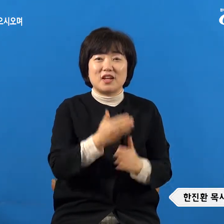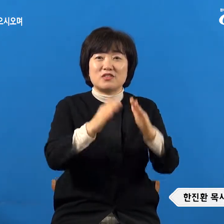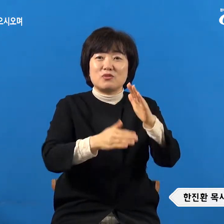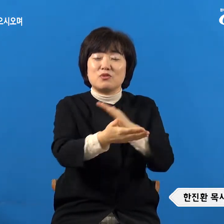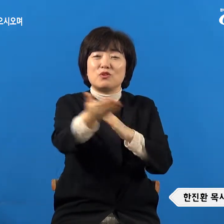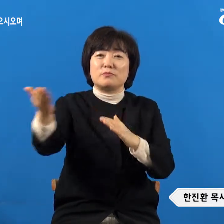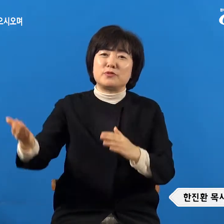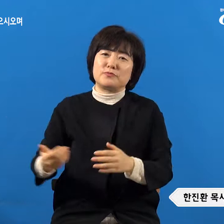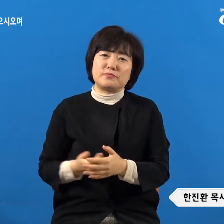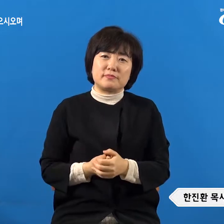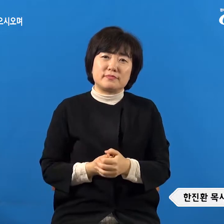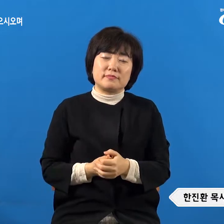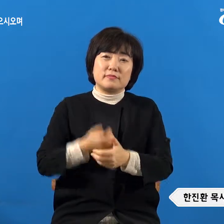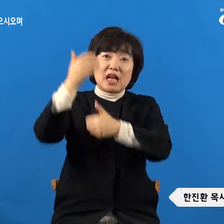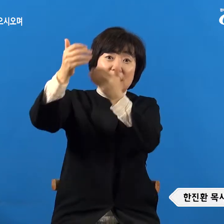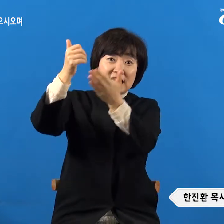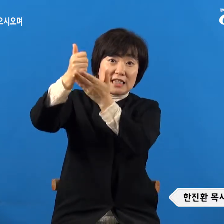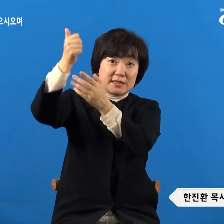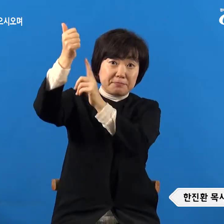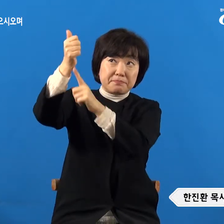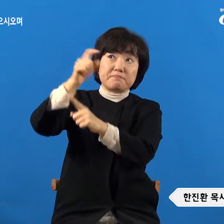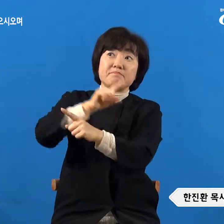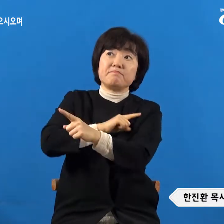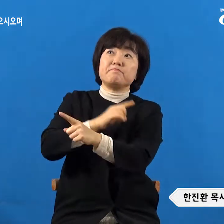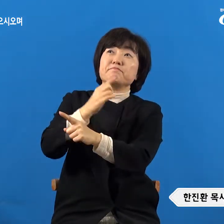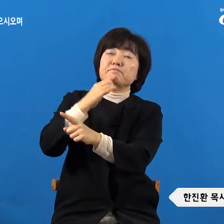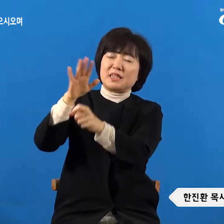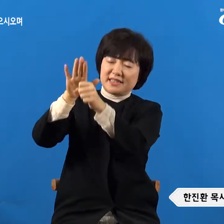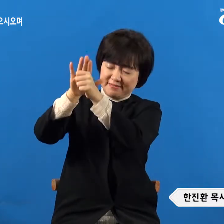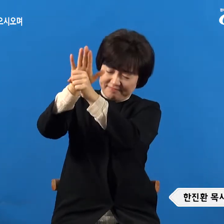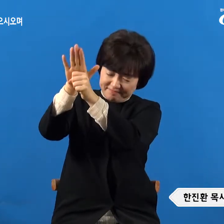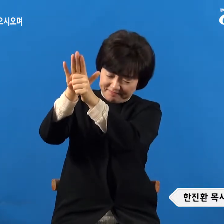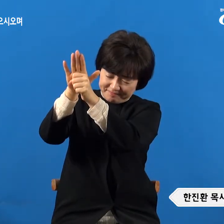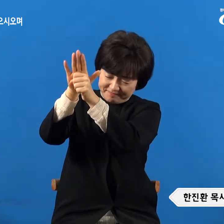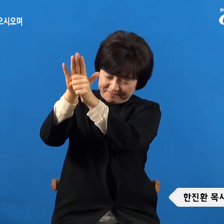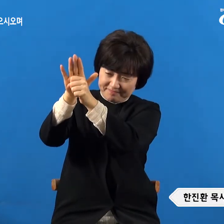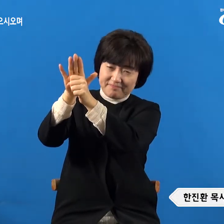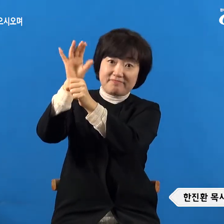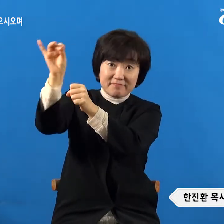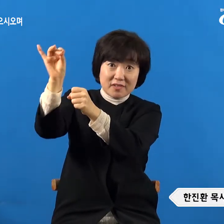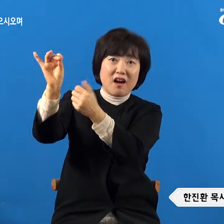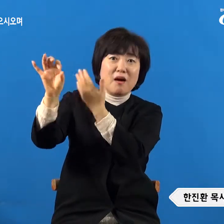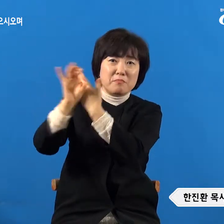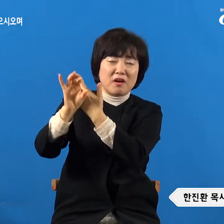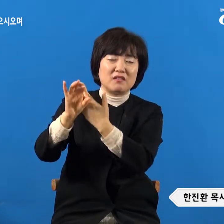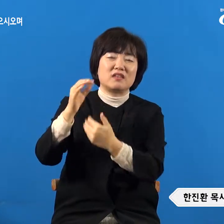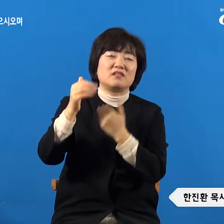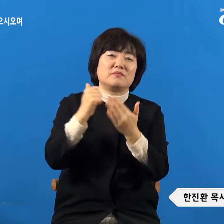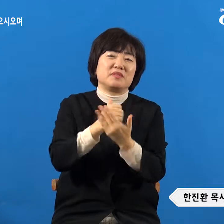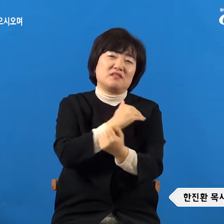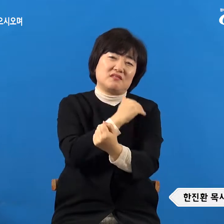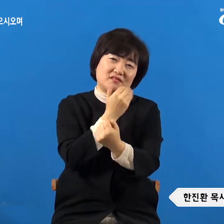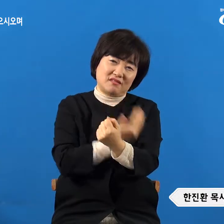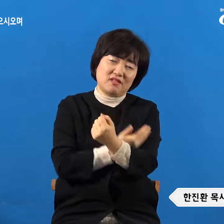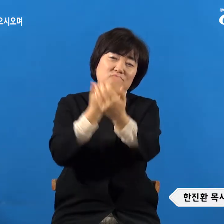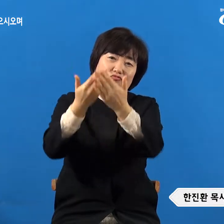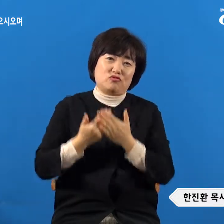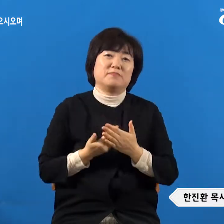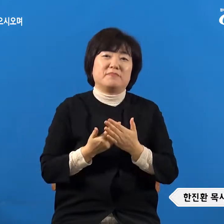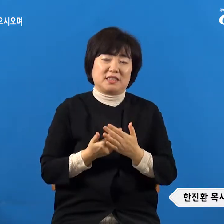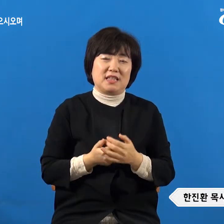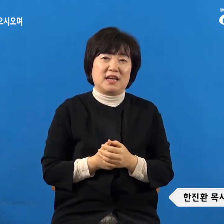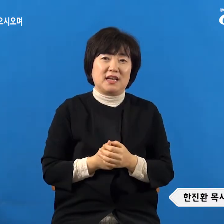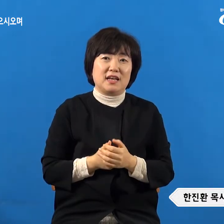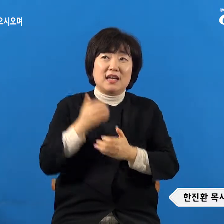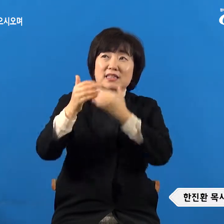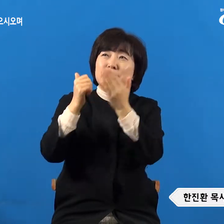성도 여러분, 하나님의 이름만을 사랑하는 자에게 우리 하나님께서는 능력을 주십니다.